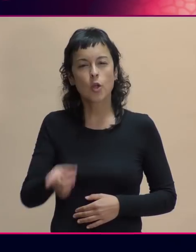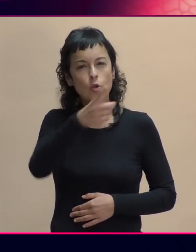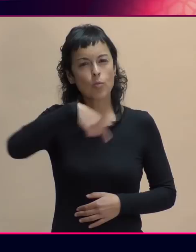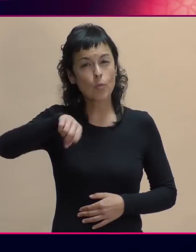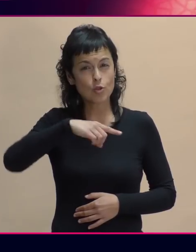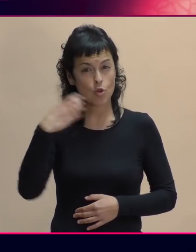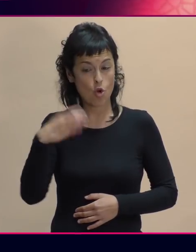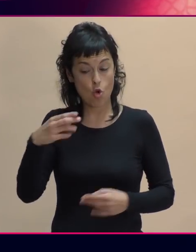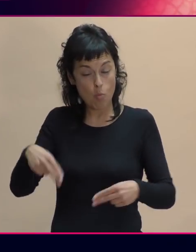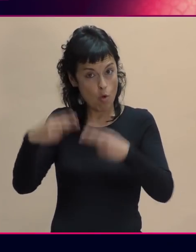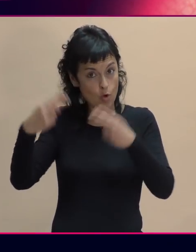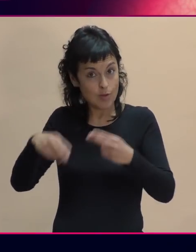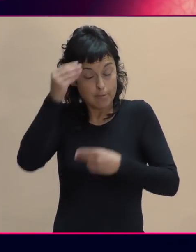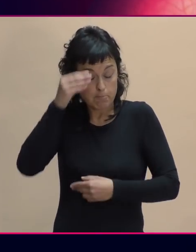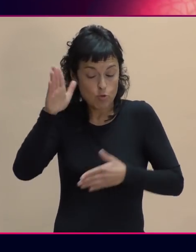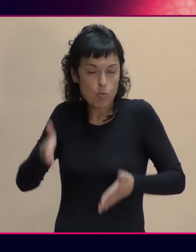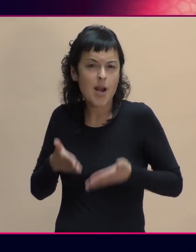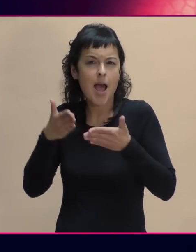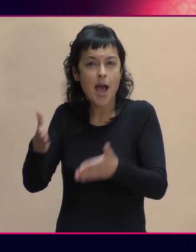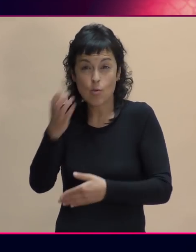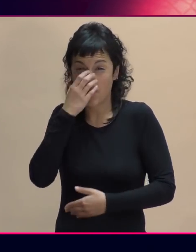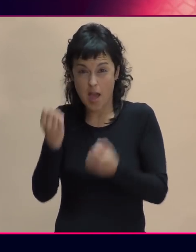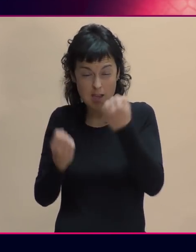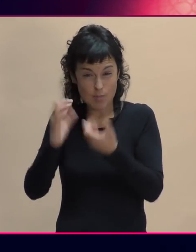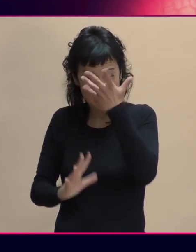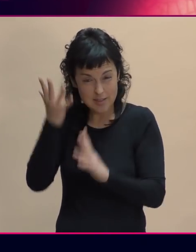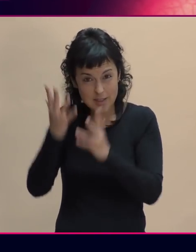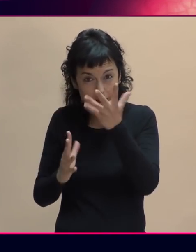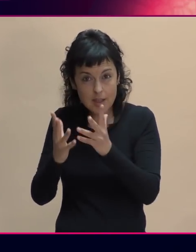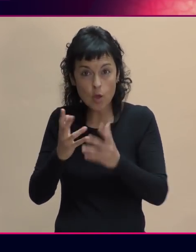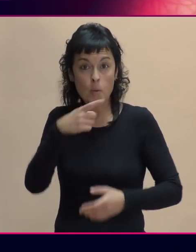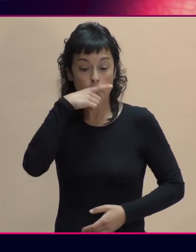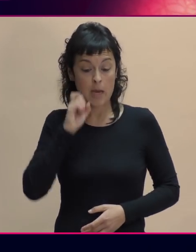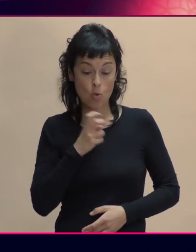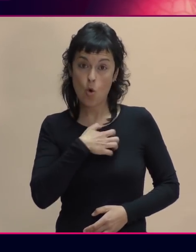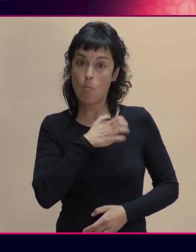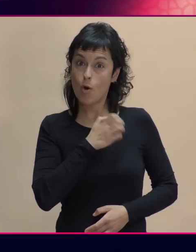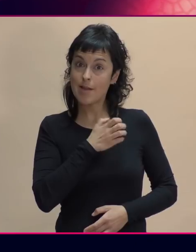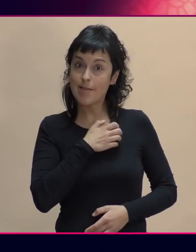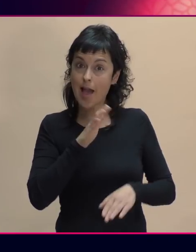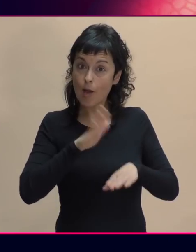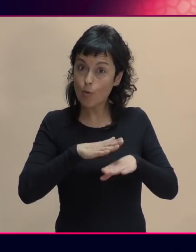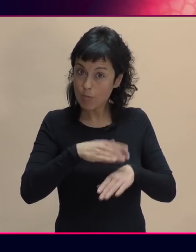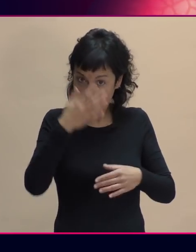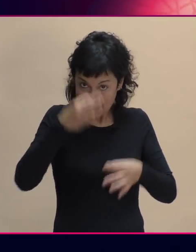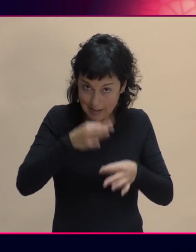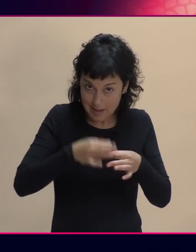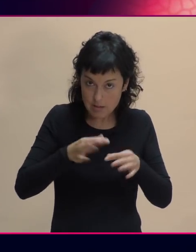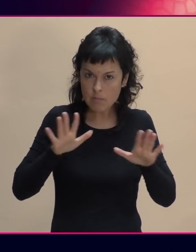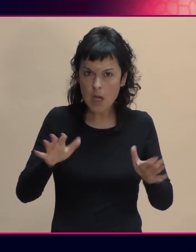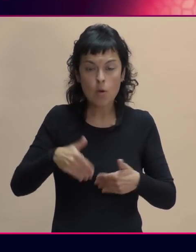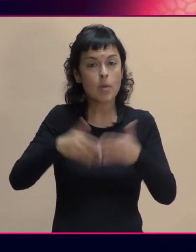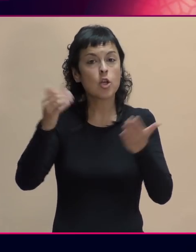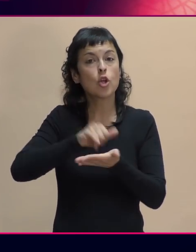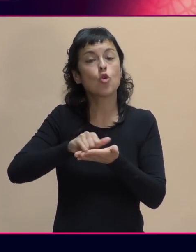Unidos realmente ustedes creyeron que la policía de maduro incendió los camiones de aquella supuesta ayuda en